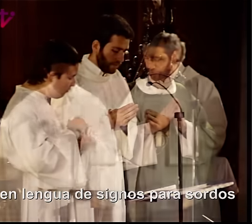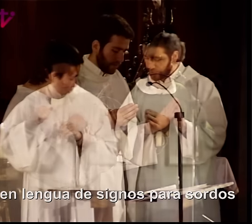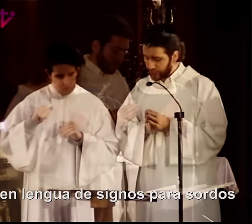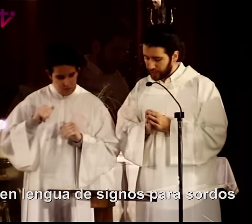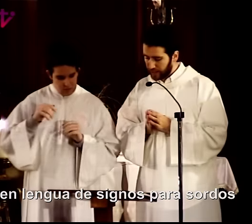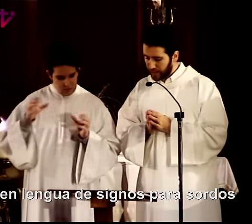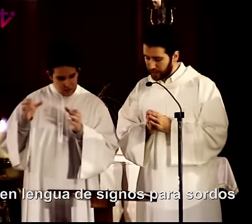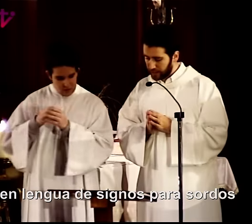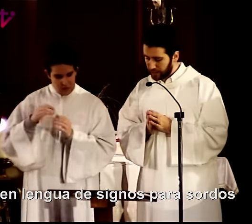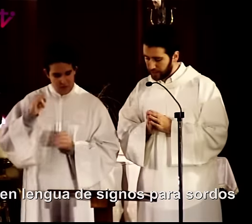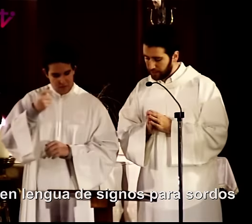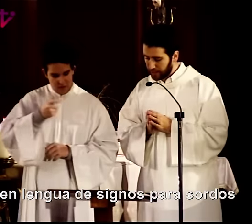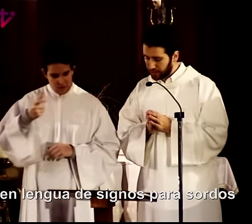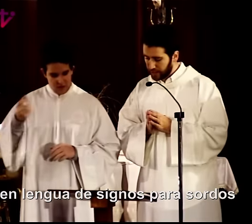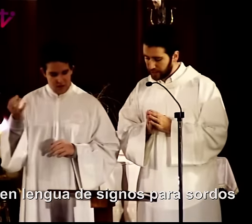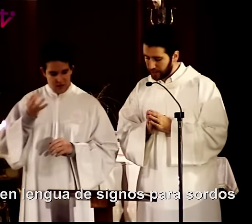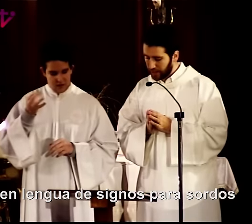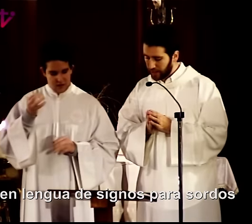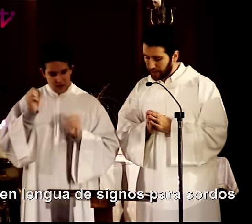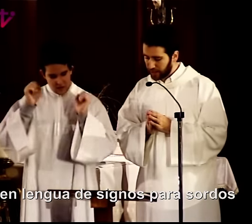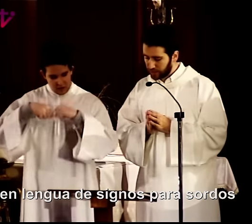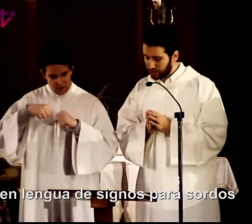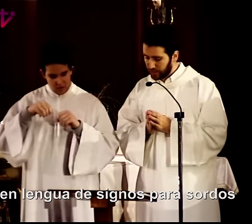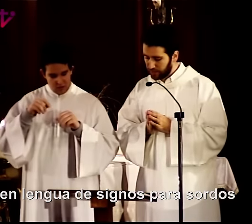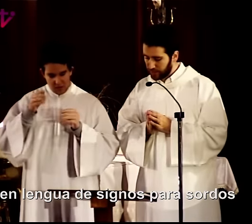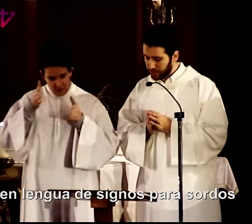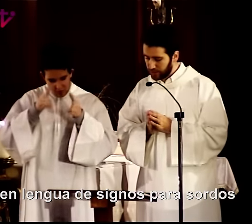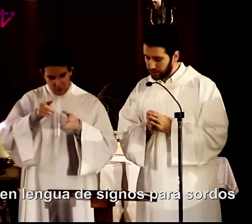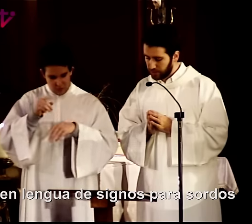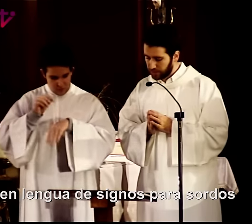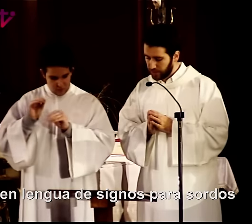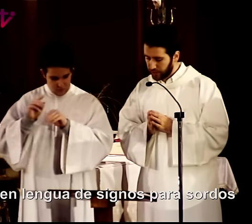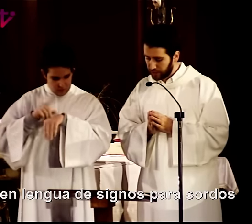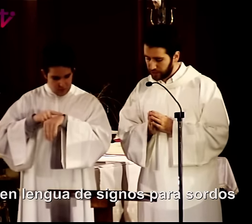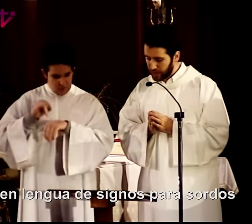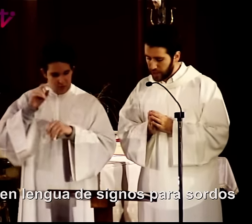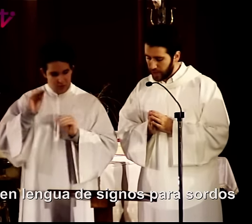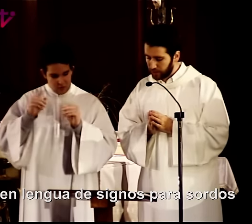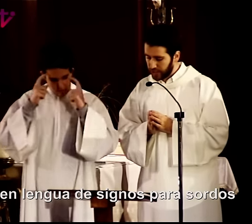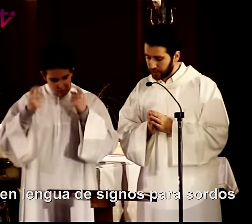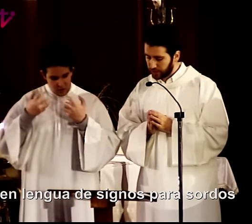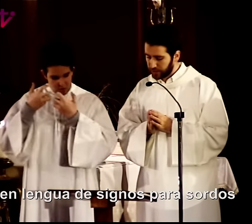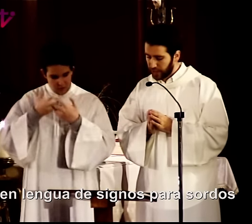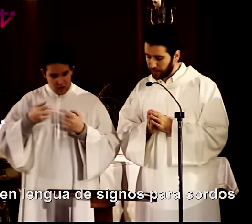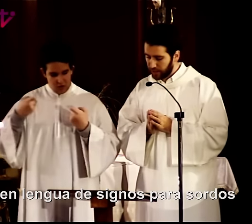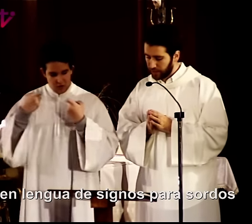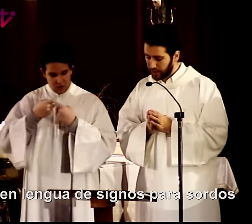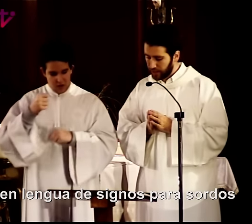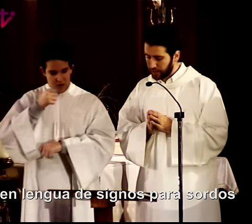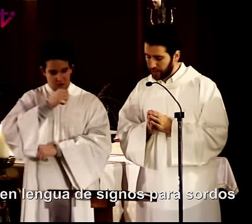las entidades y personas que dedican su tiempo y sus esfuerzos a luchar contra la pobreza y el